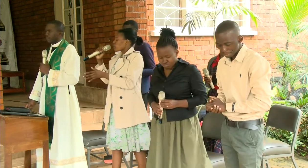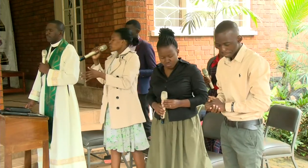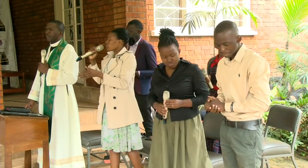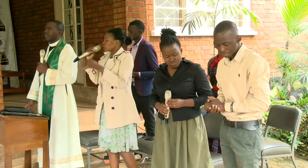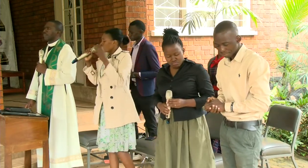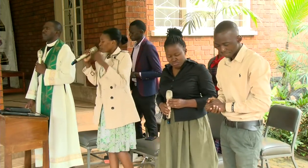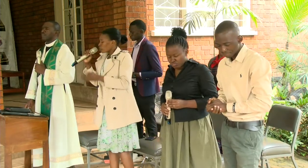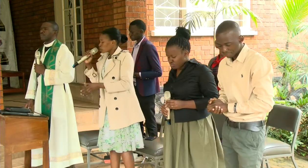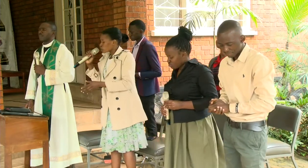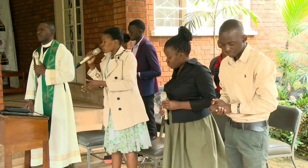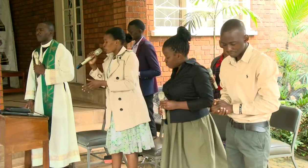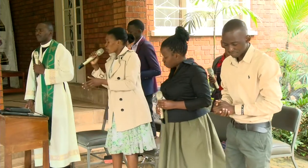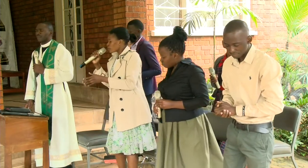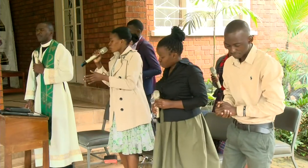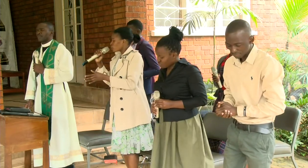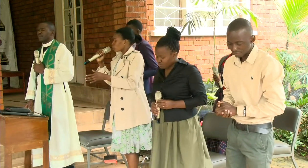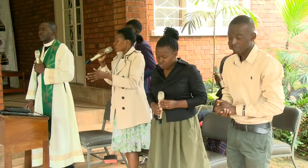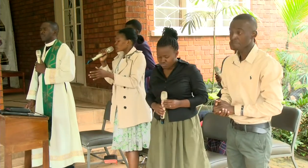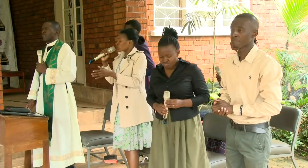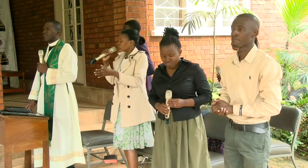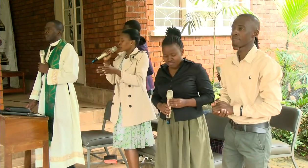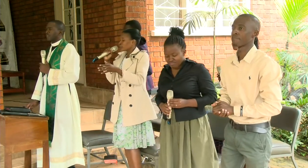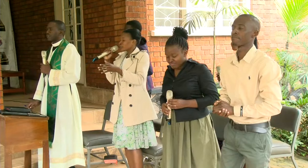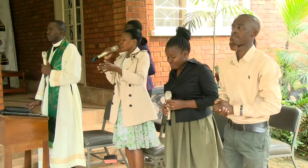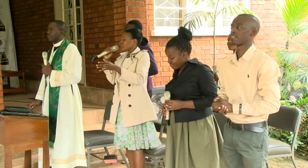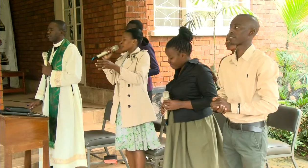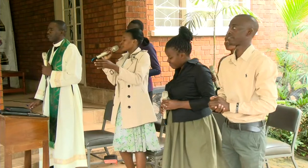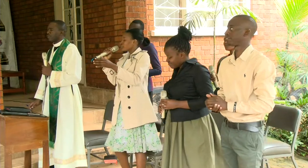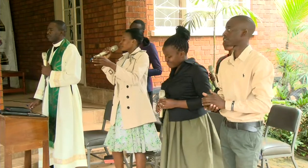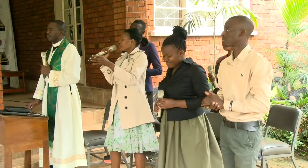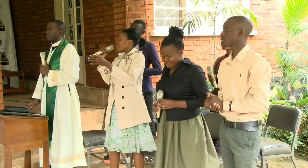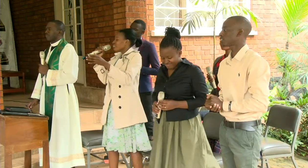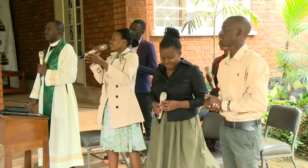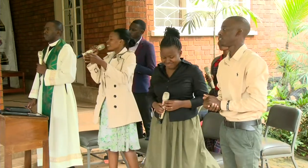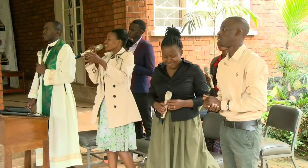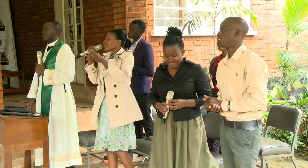mutukuvu, mutukuvu.